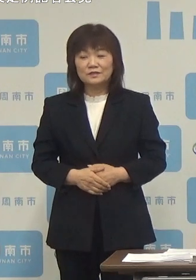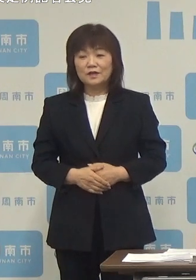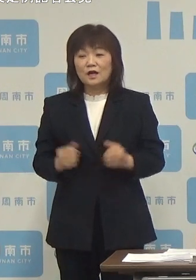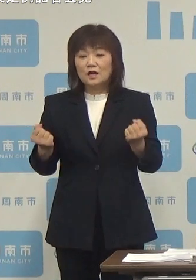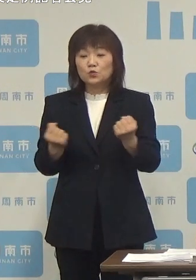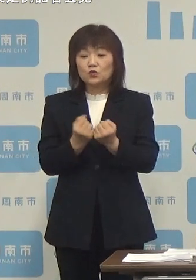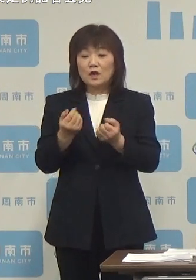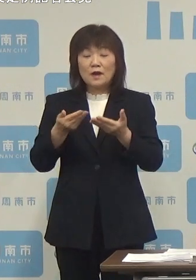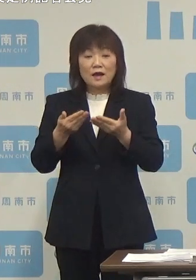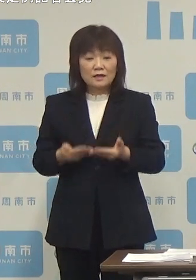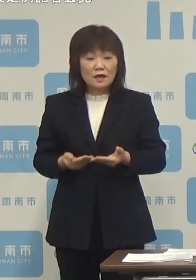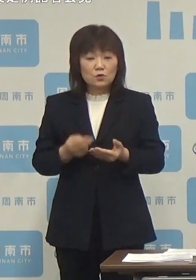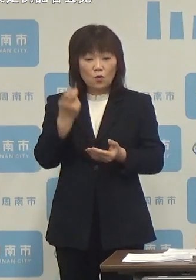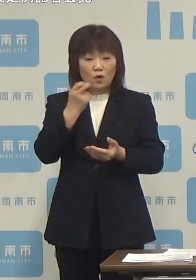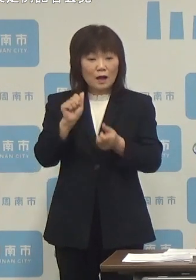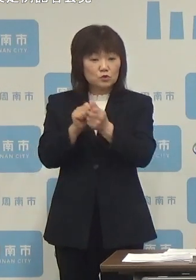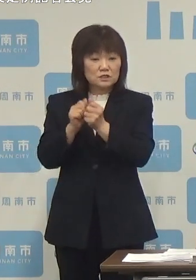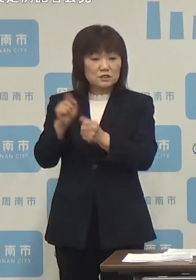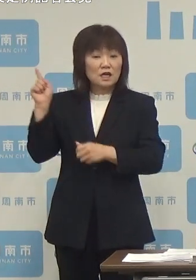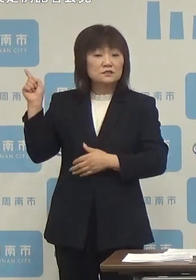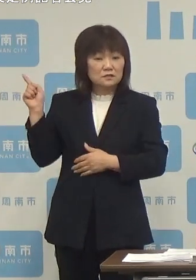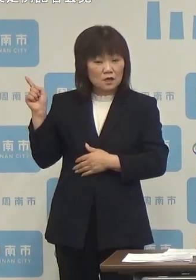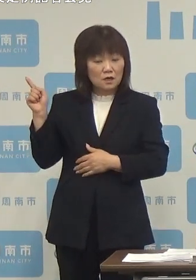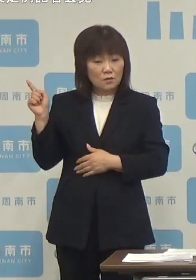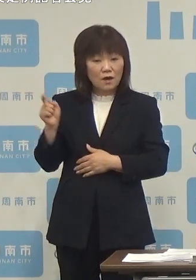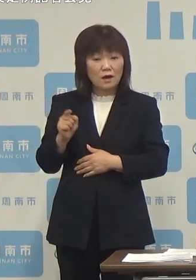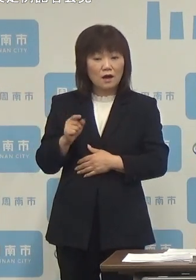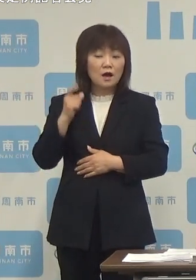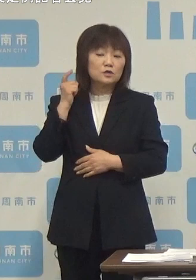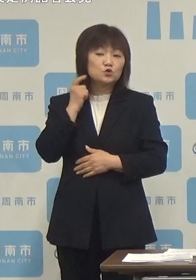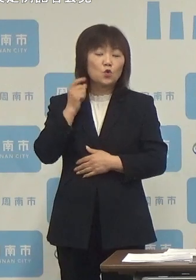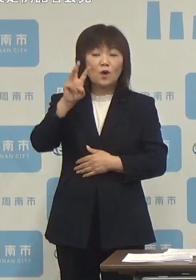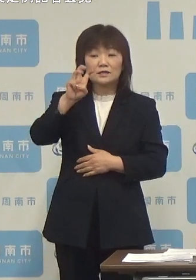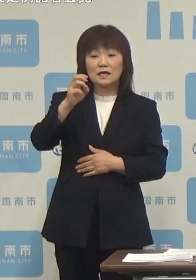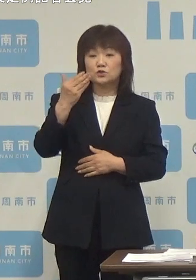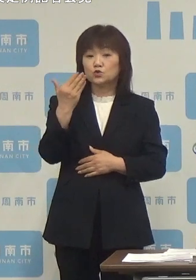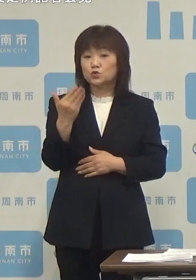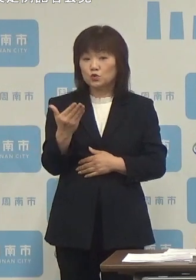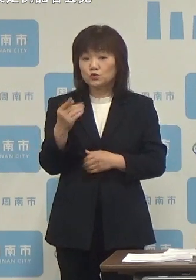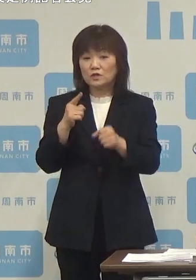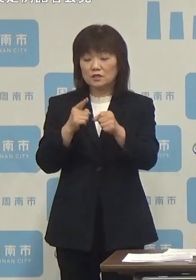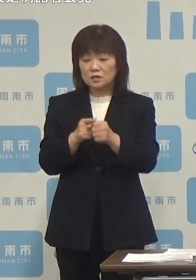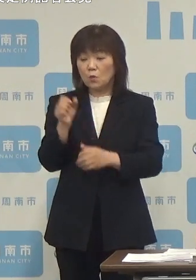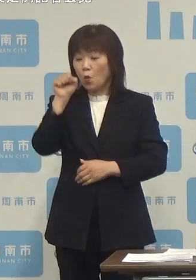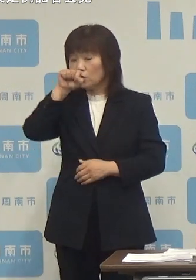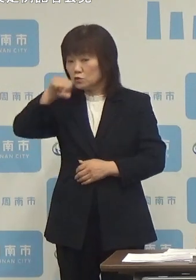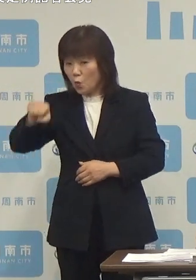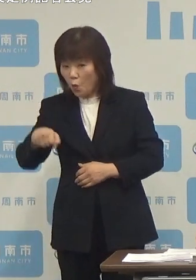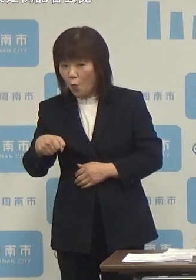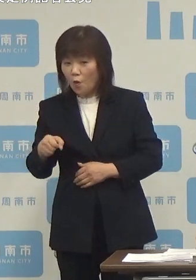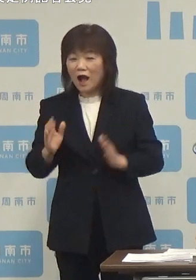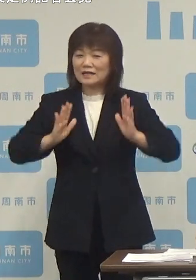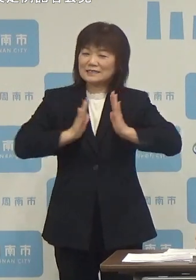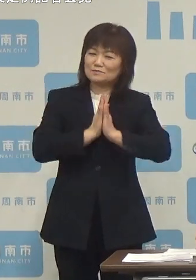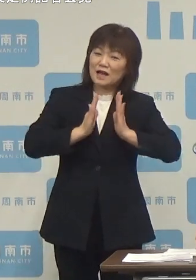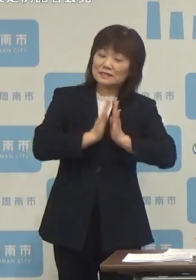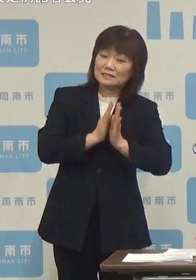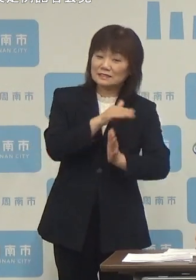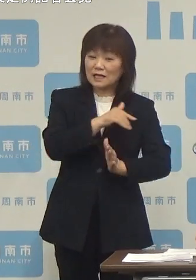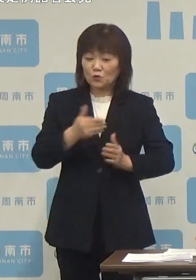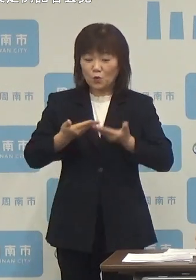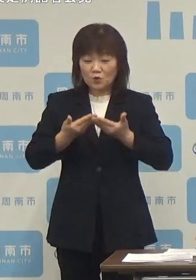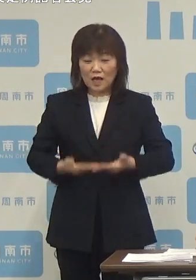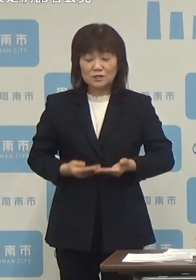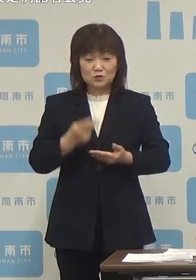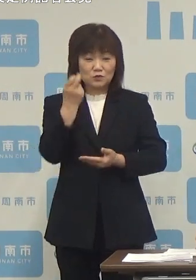徳山計量器株式会社様は昭和39年にも象やチンパンジーなどの体